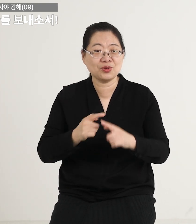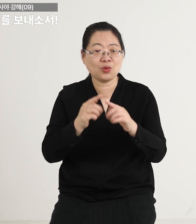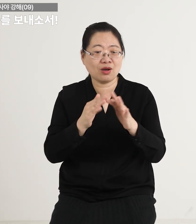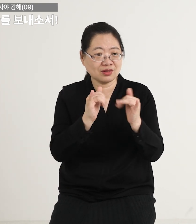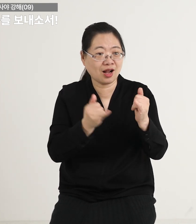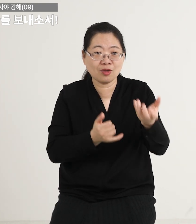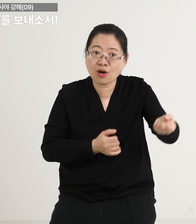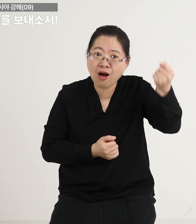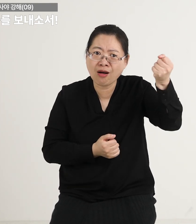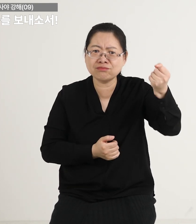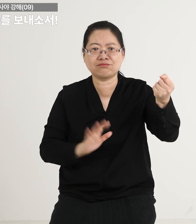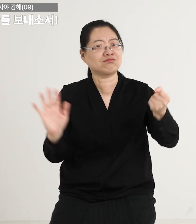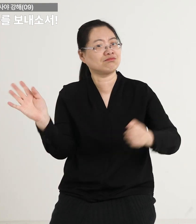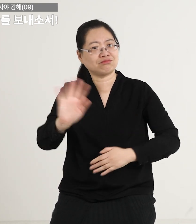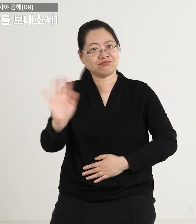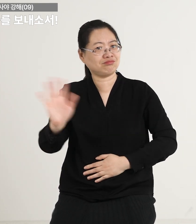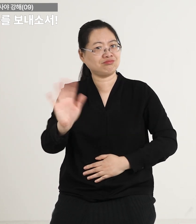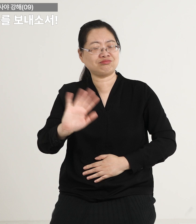거예요?